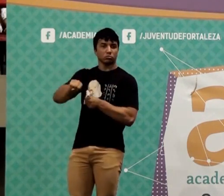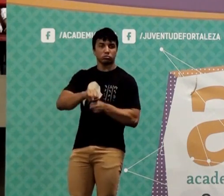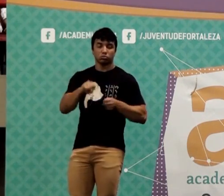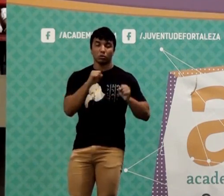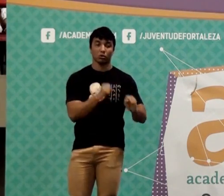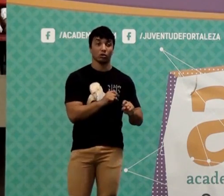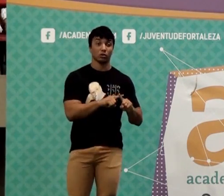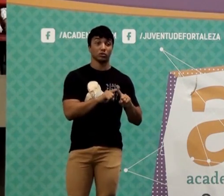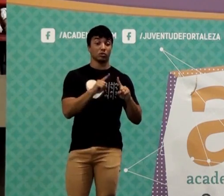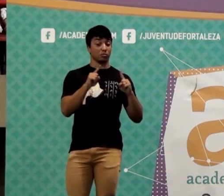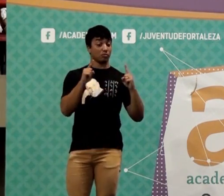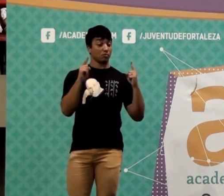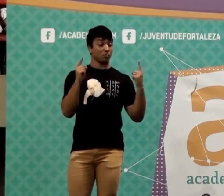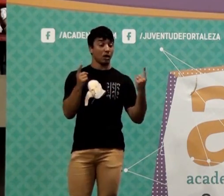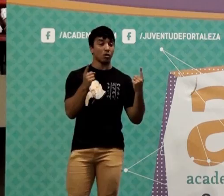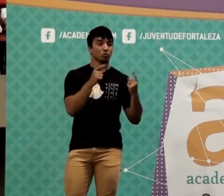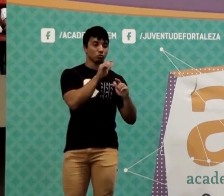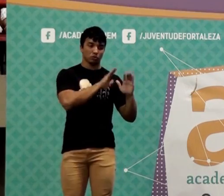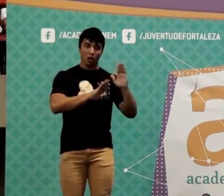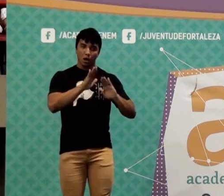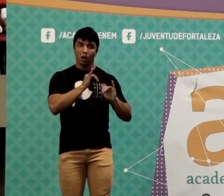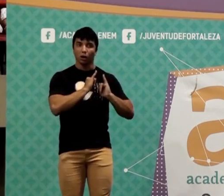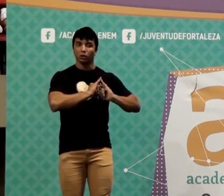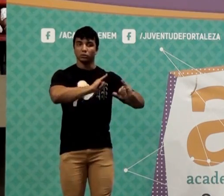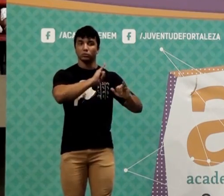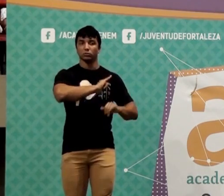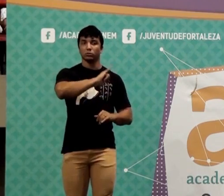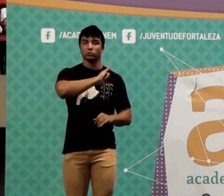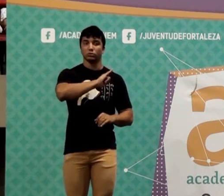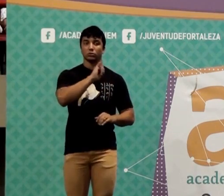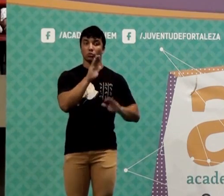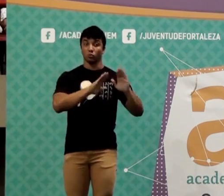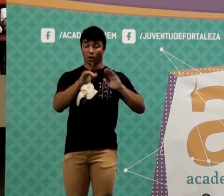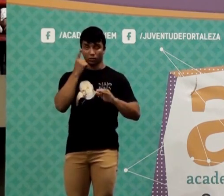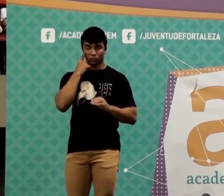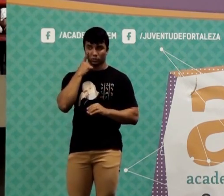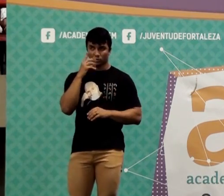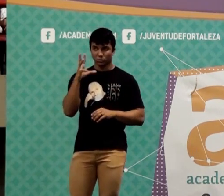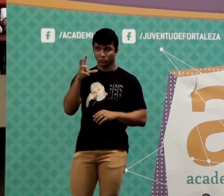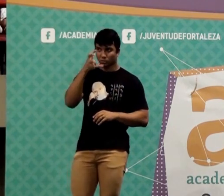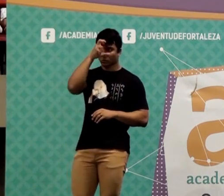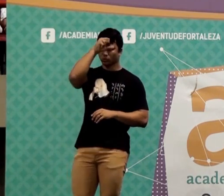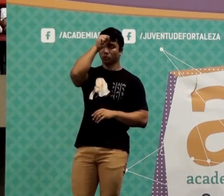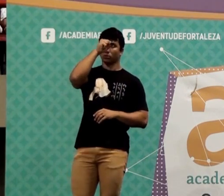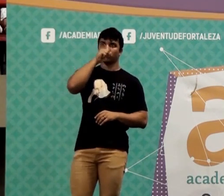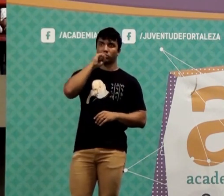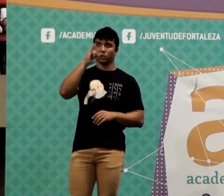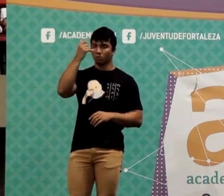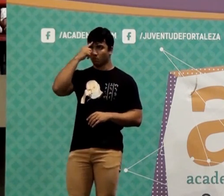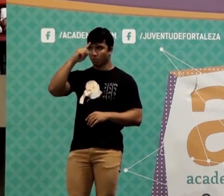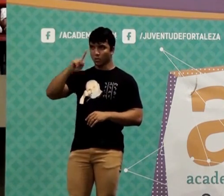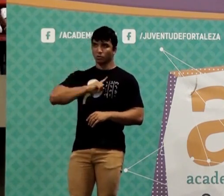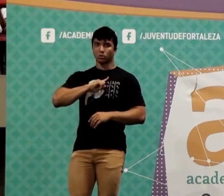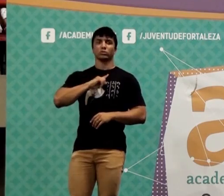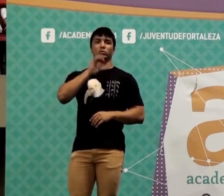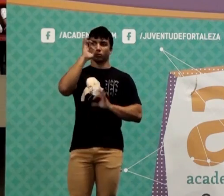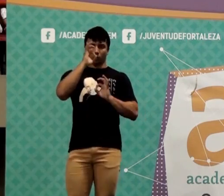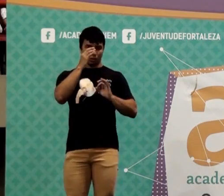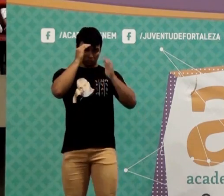7 pessoas sozinho. E não perder. Como é que tu deve dinheiro a um assassino? Eu tenho para